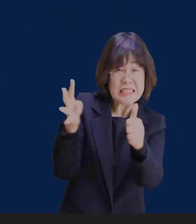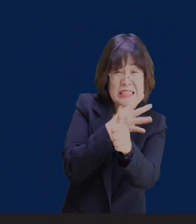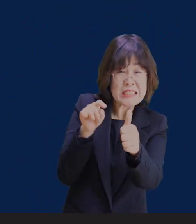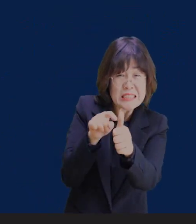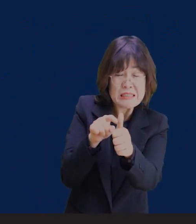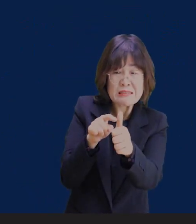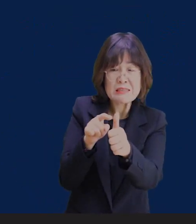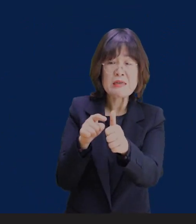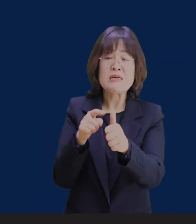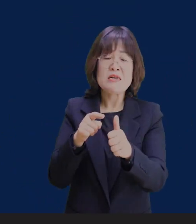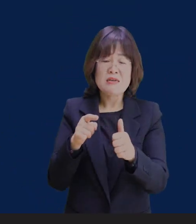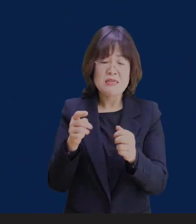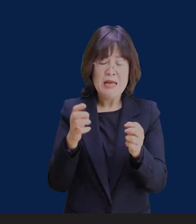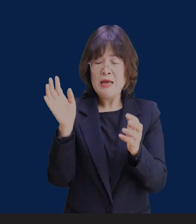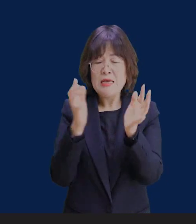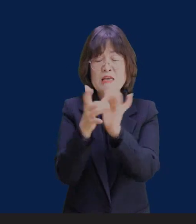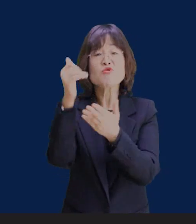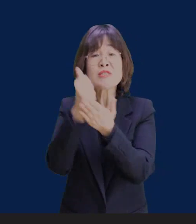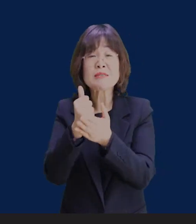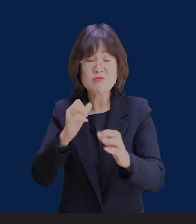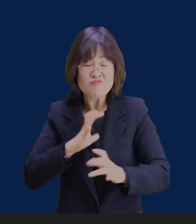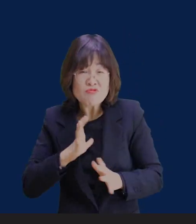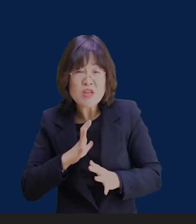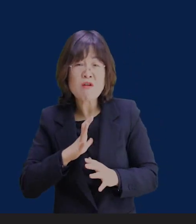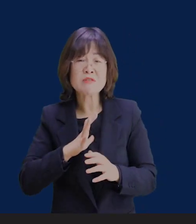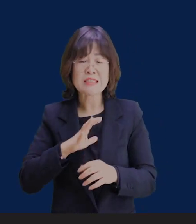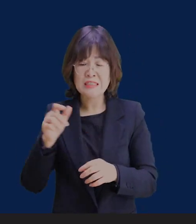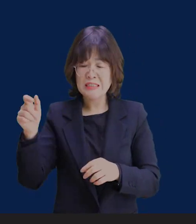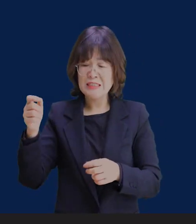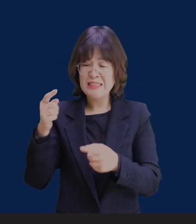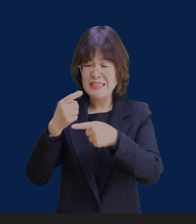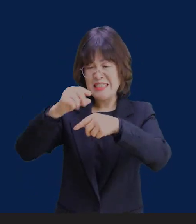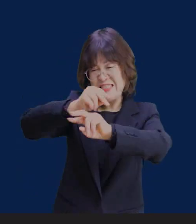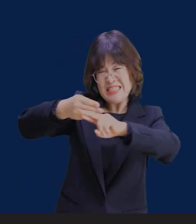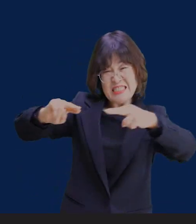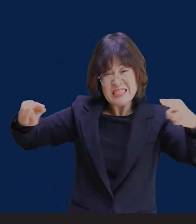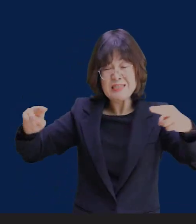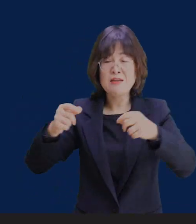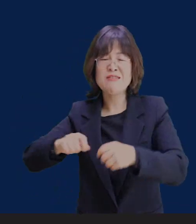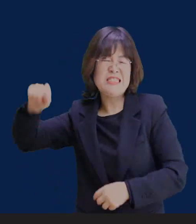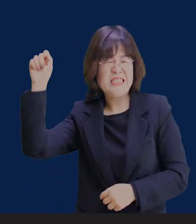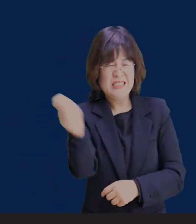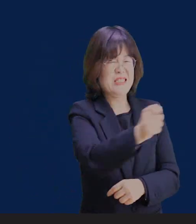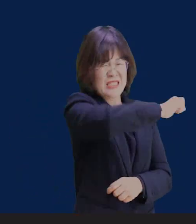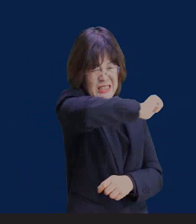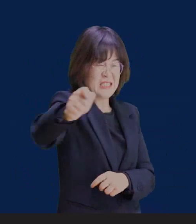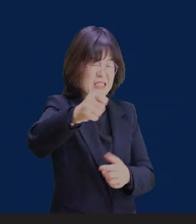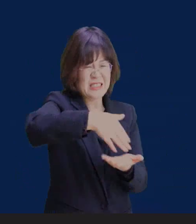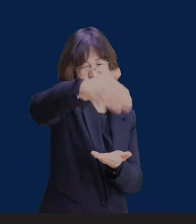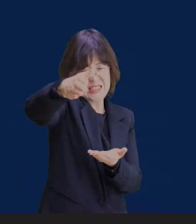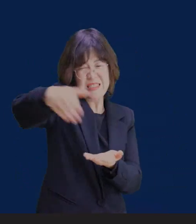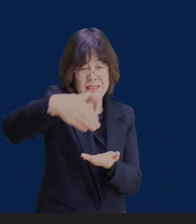무서운 채찍을 휘두르시는 예수님의 모습을 한번 상상해 보십시오. 평소에 인자하고 온유하신